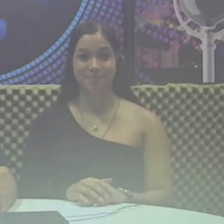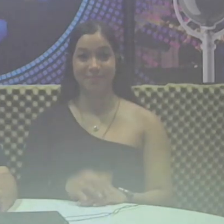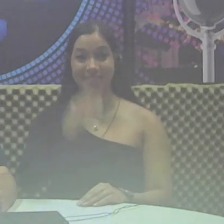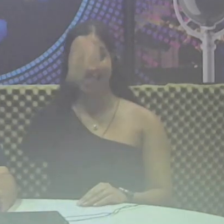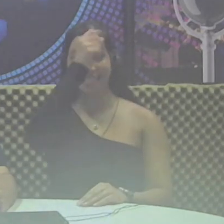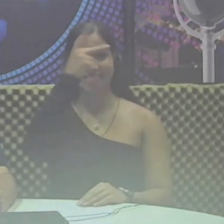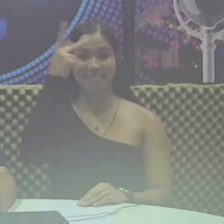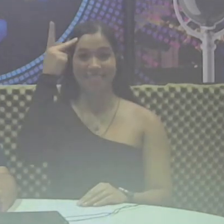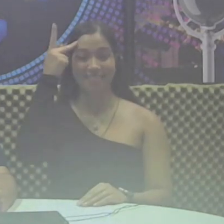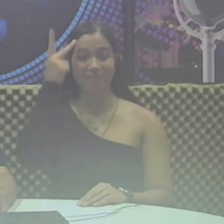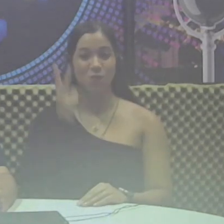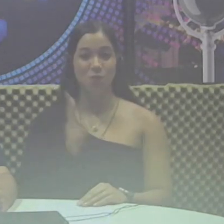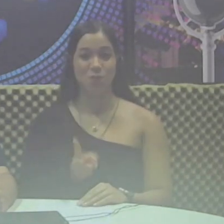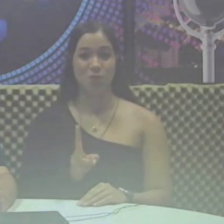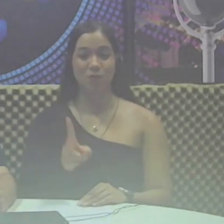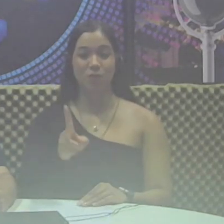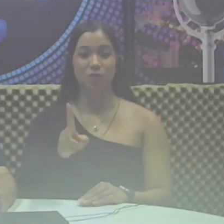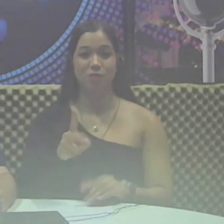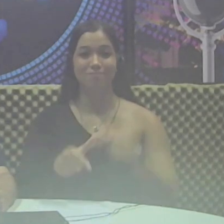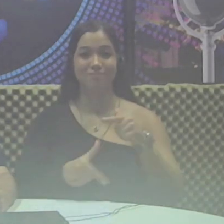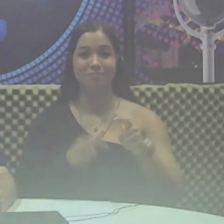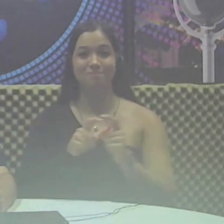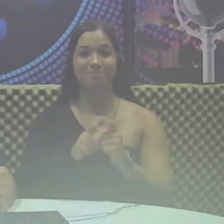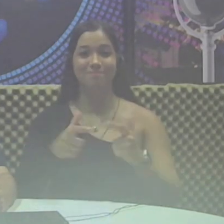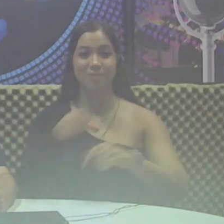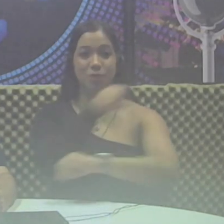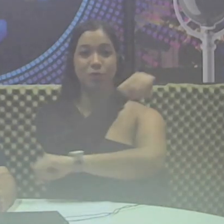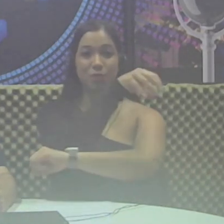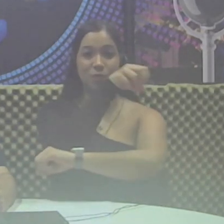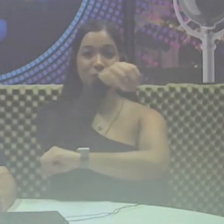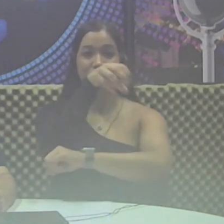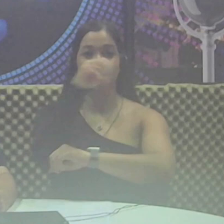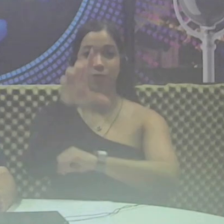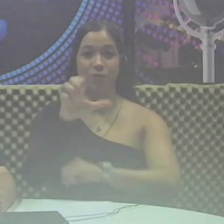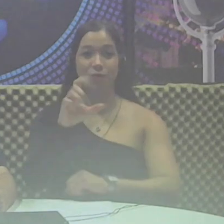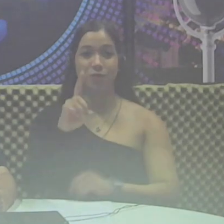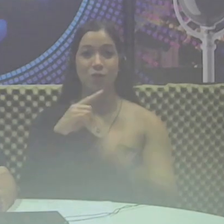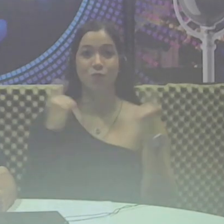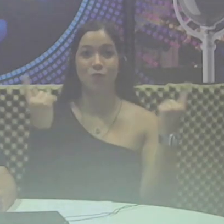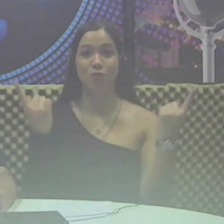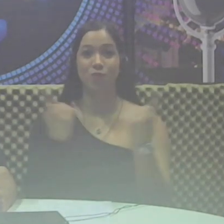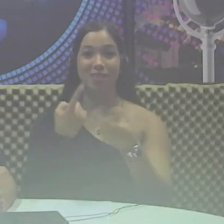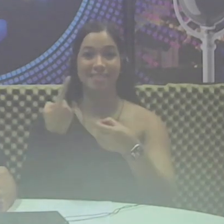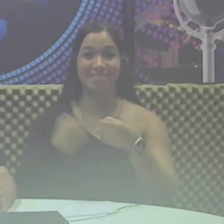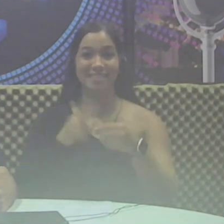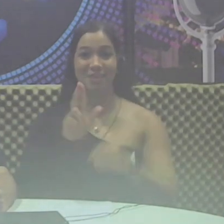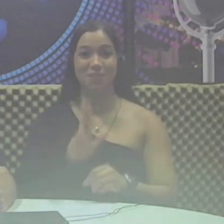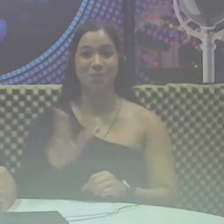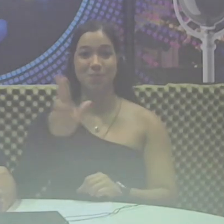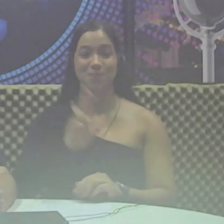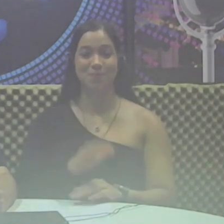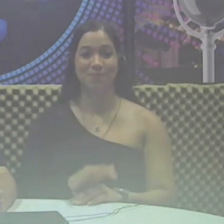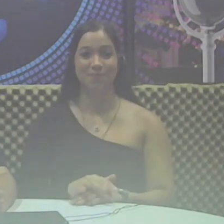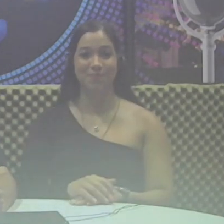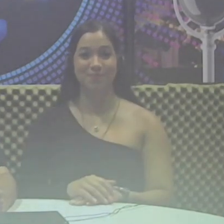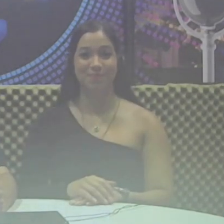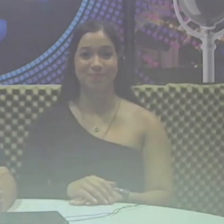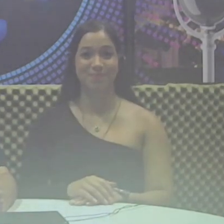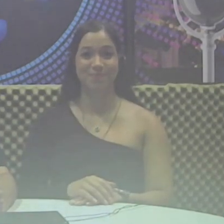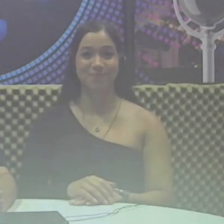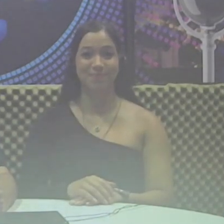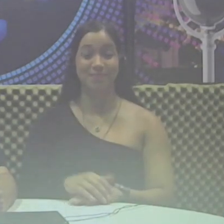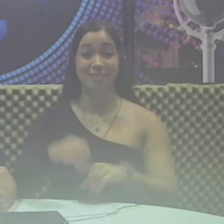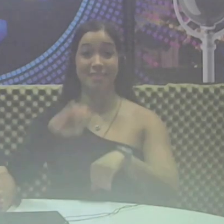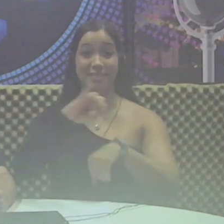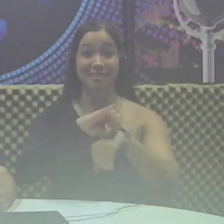Prefeitura segue com o serviço de expansão da iluminação pública com LED em várias regiões da cidade. Centro